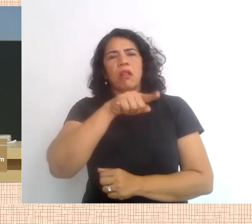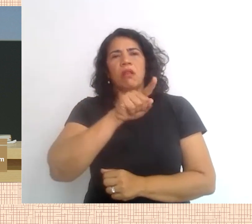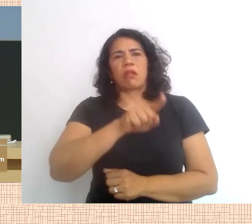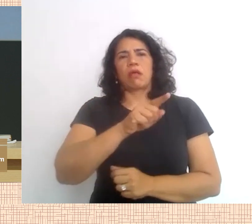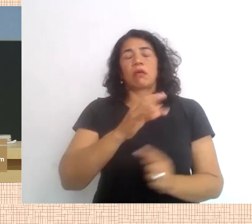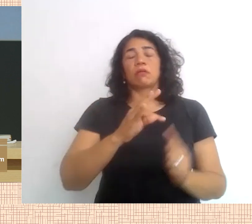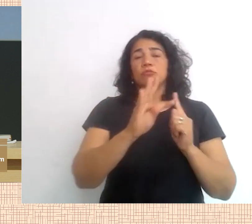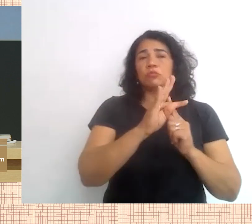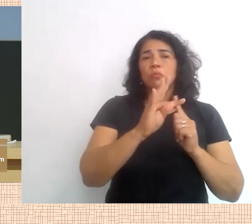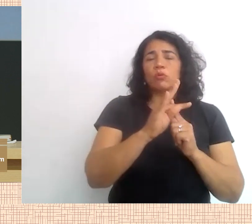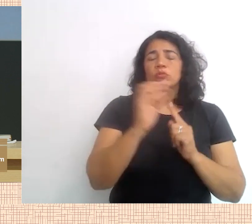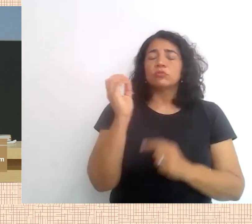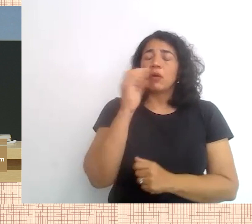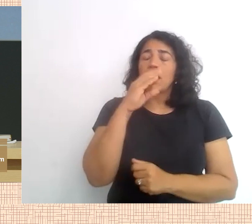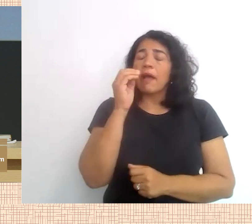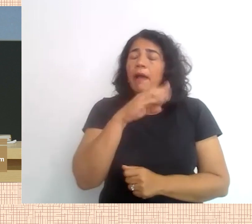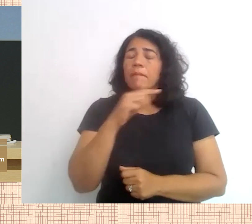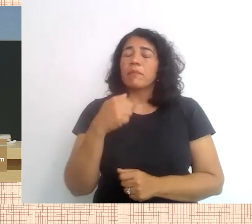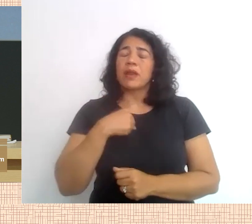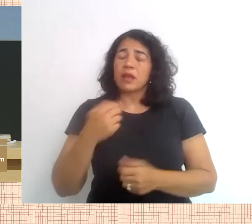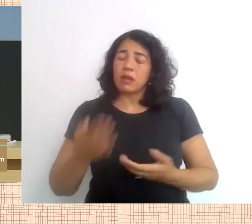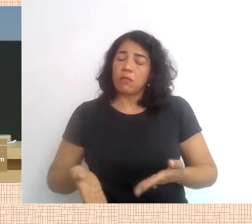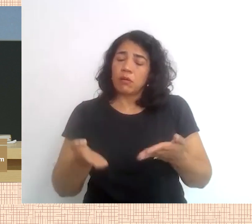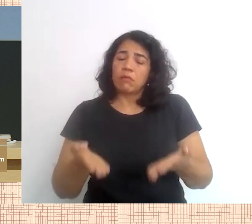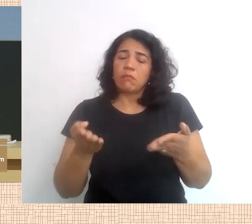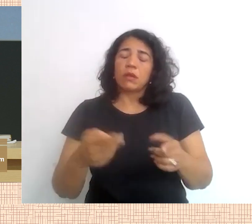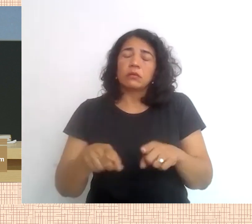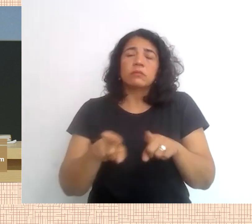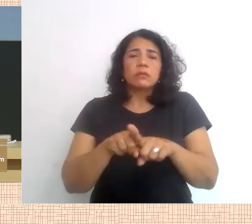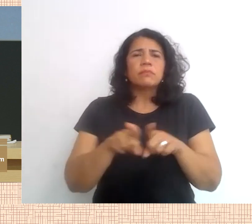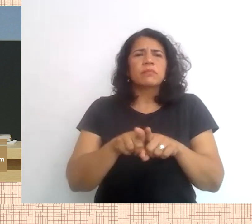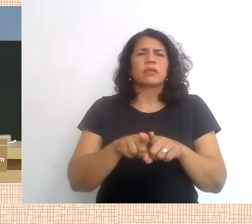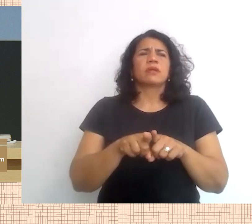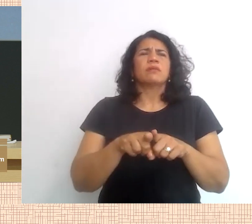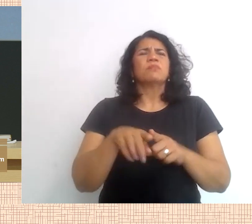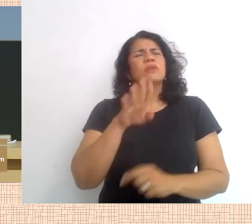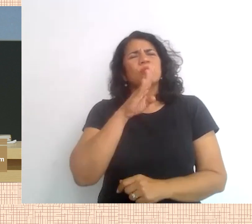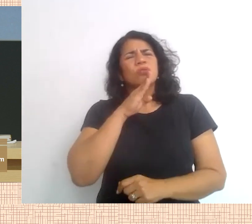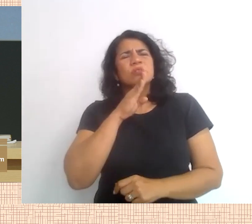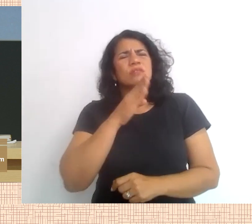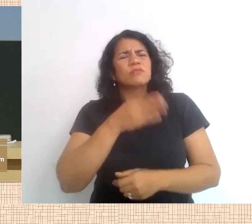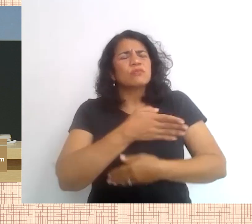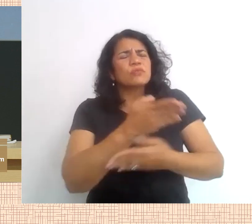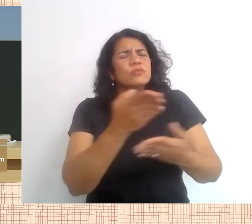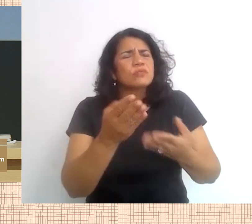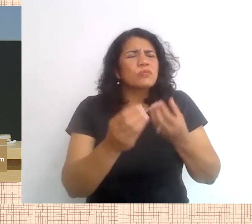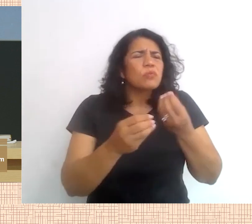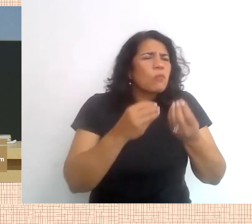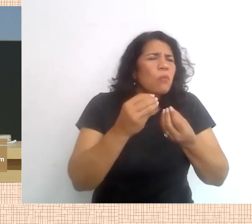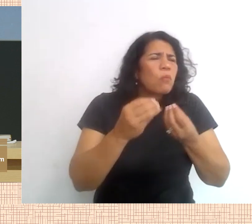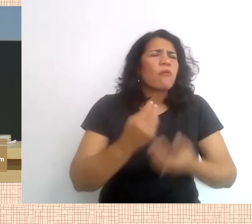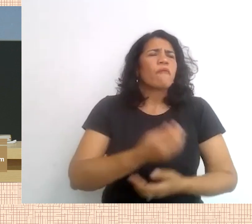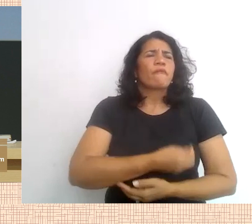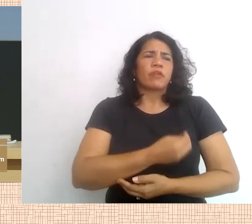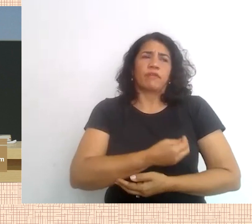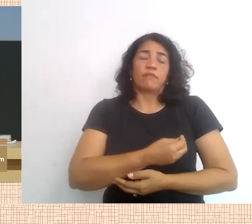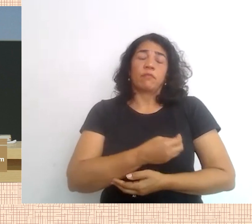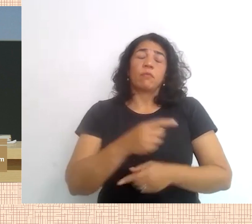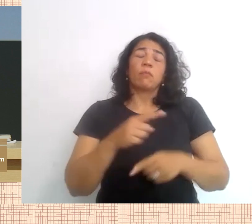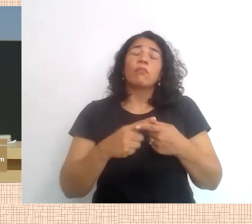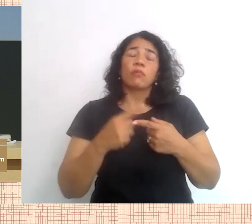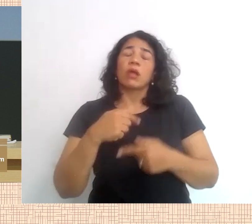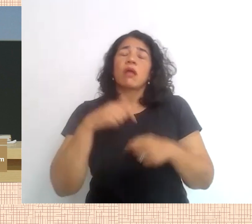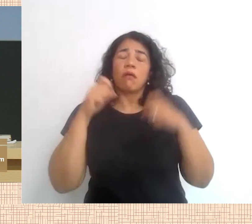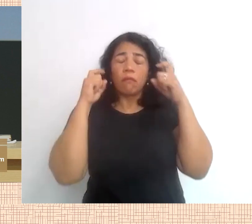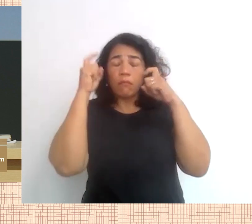eu me sinta animado também, tendo conhecimento da vossa situação. Estou preocupado com vocês, Filipos, da